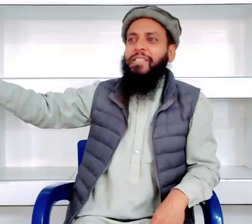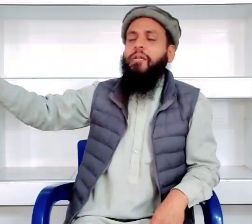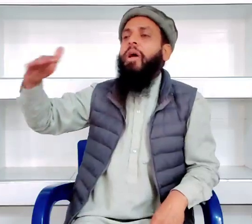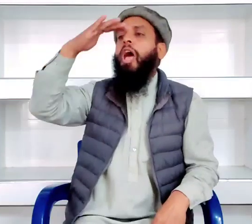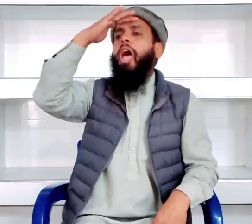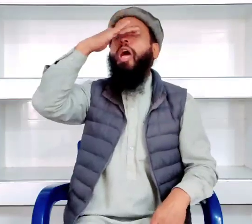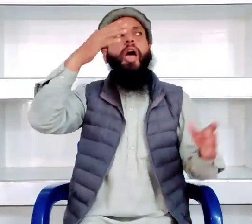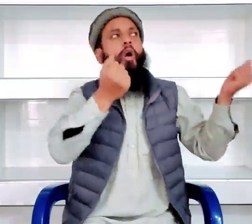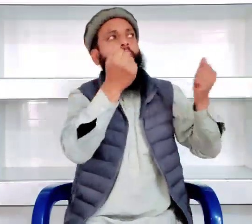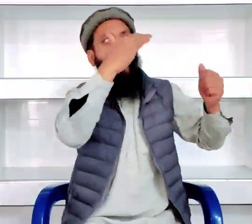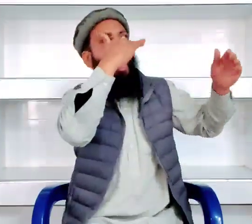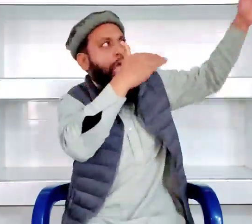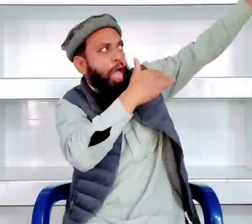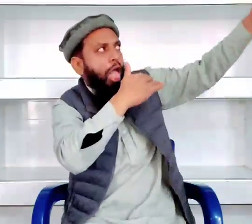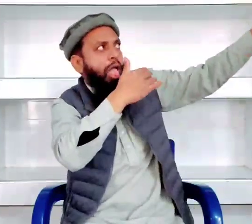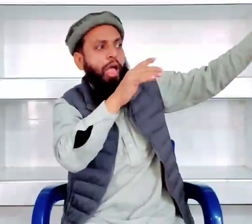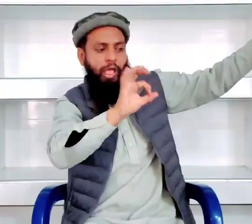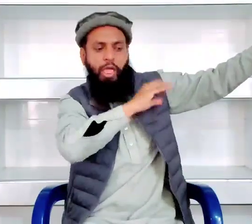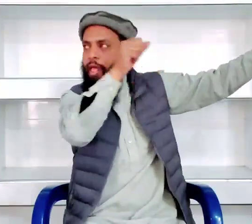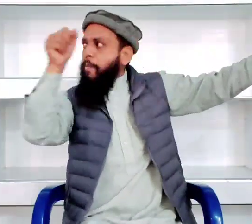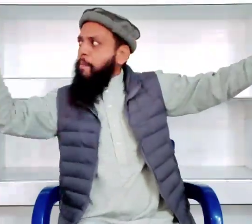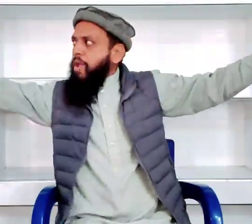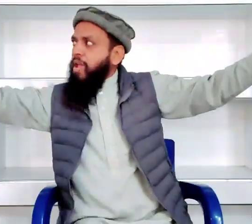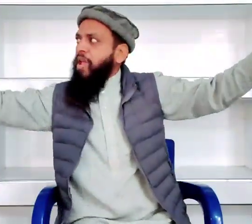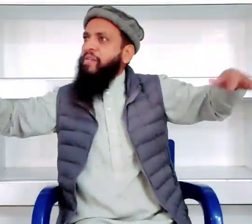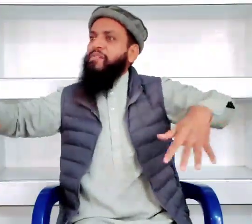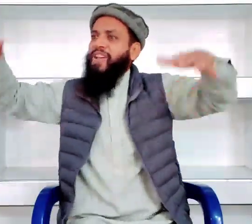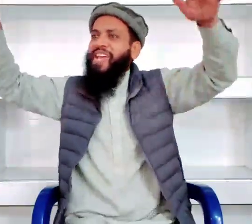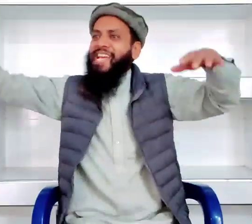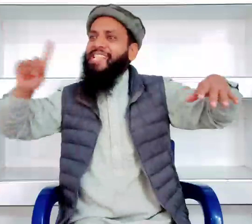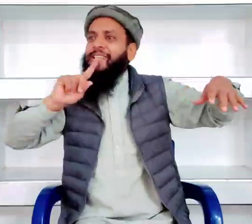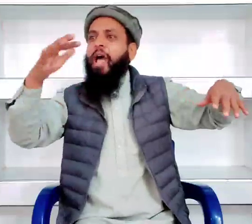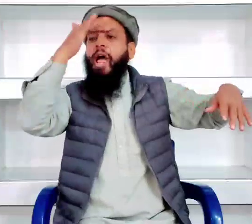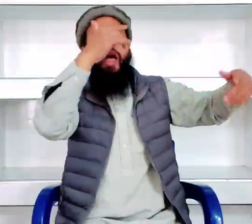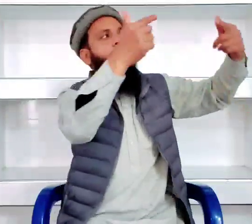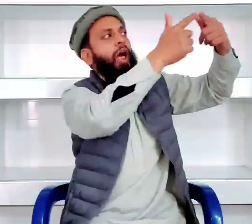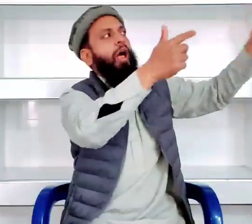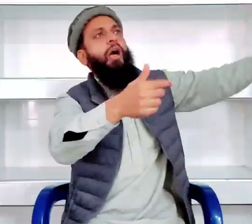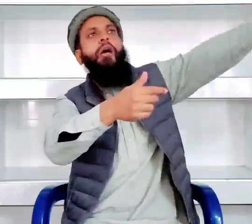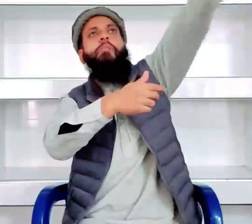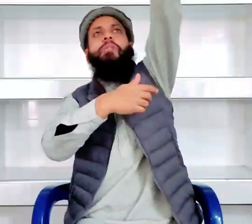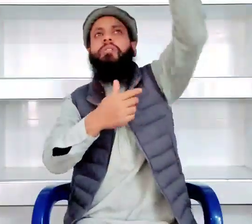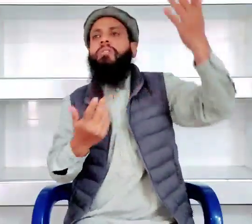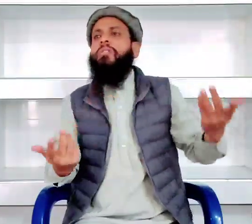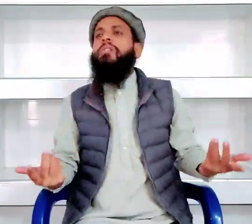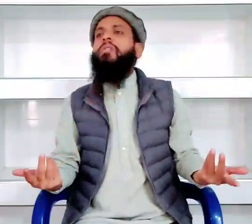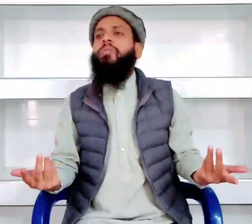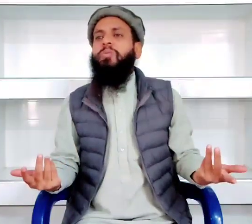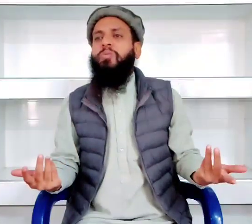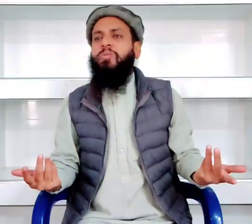ਮਨਾ ਫਰਮਾਇਆ ਹੈ ਆਮ ਤੌਰ ਤੇ ਜ਼ਮਾਨੇ ਜਾਹਲੀਅਤ ਦੇ ਅੰਦਰ ਇਹ ਵੀ ਸੌਦਾ ਹੁੰਦਾ ਇੱਕ ਆਦਮੀ ਜਿਹੜਾ ਉਹ